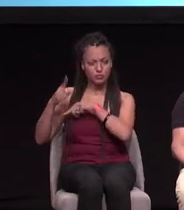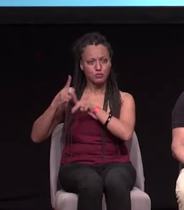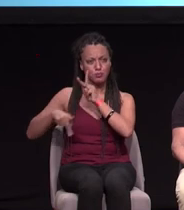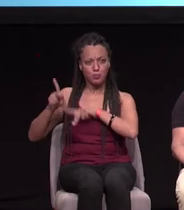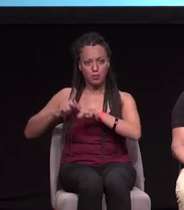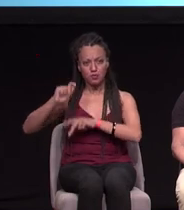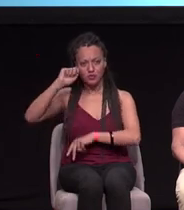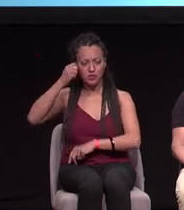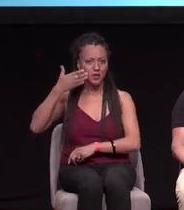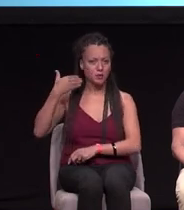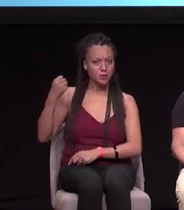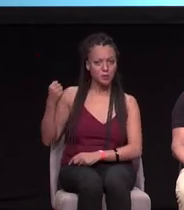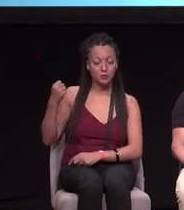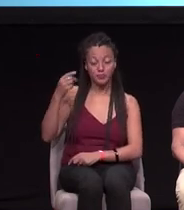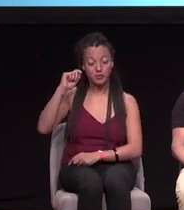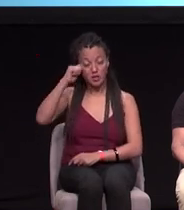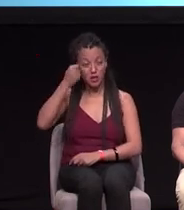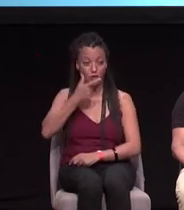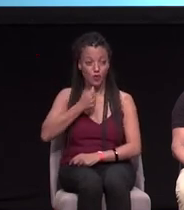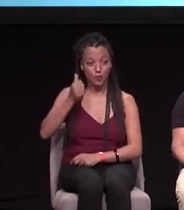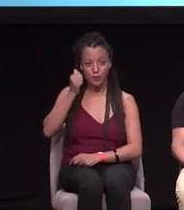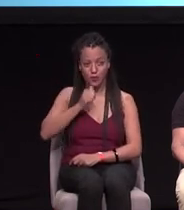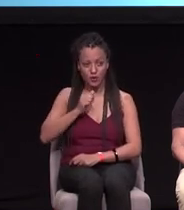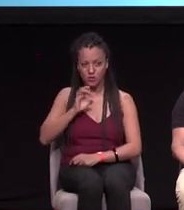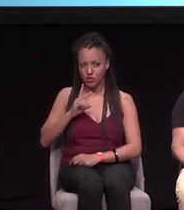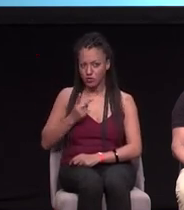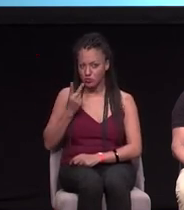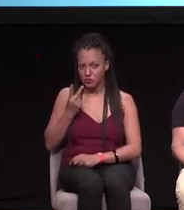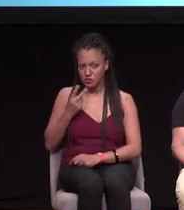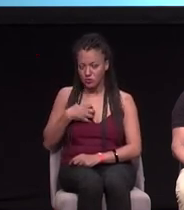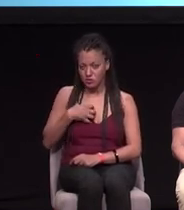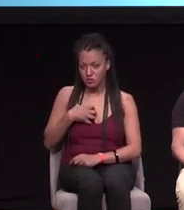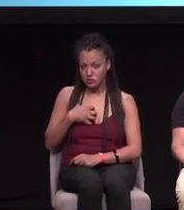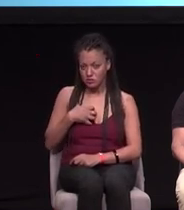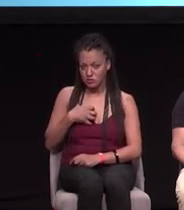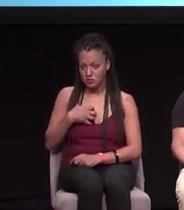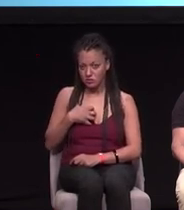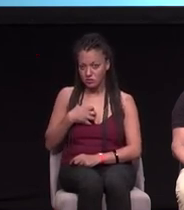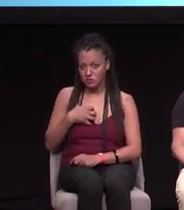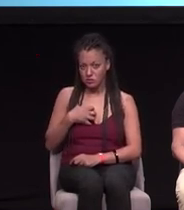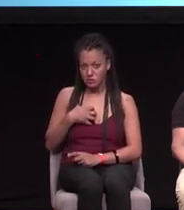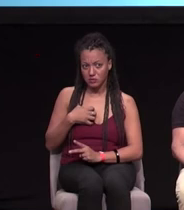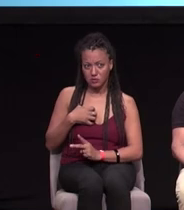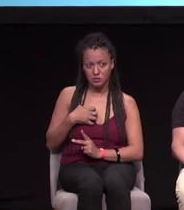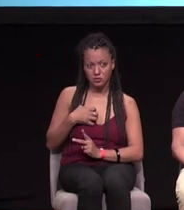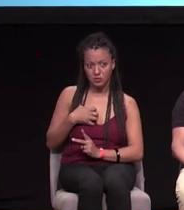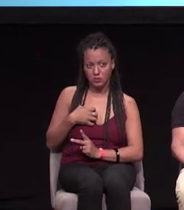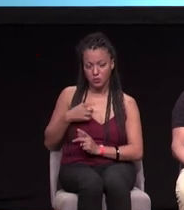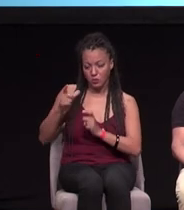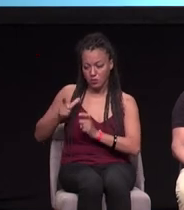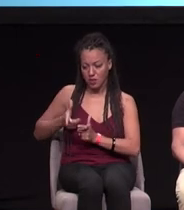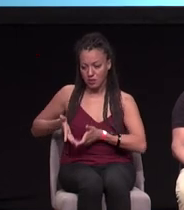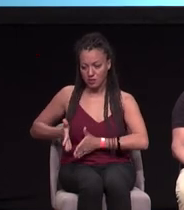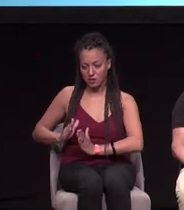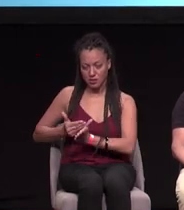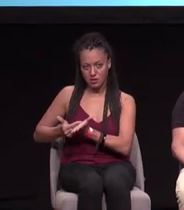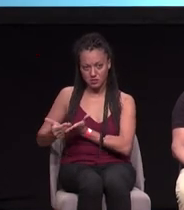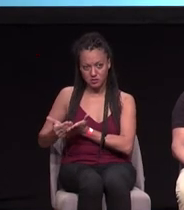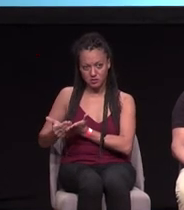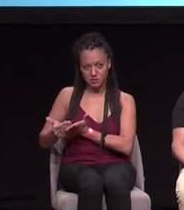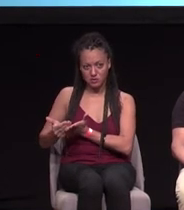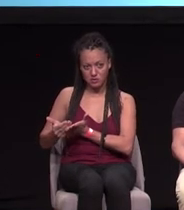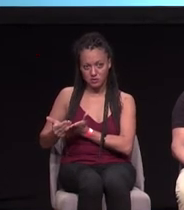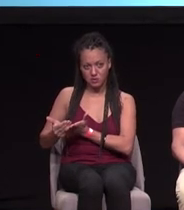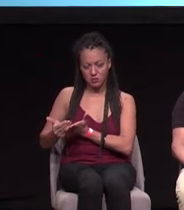ser definidos somente a partir desses dois elementos porto de pigi o lugar de origem do tráfico